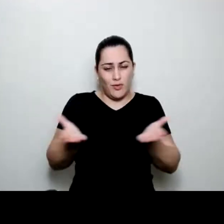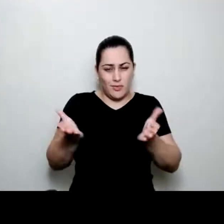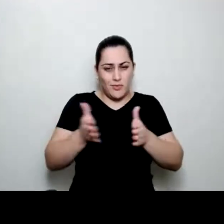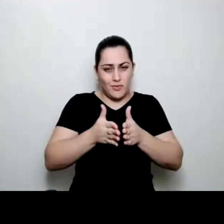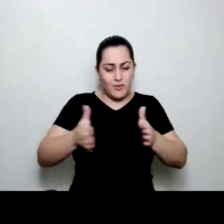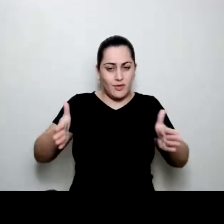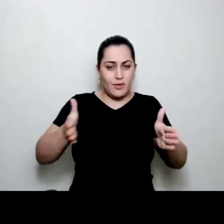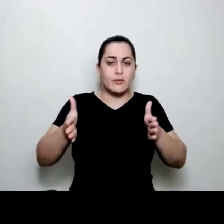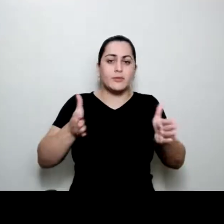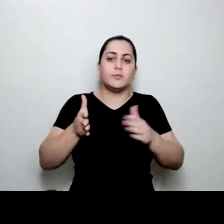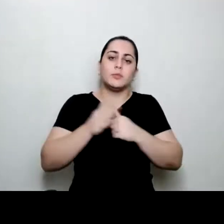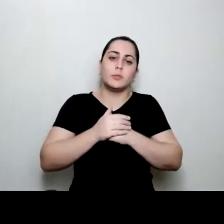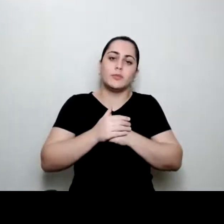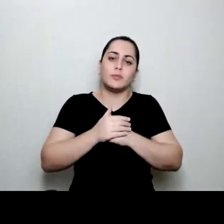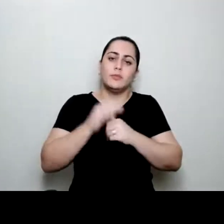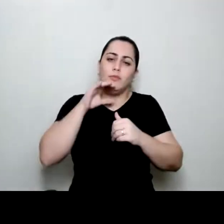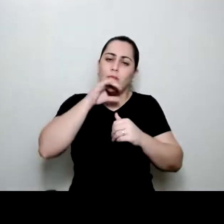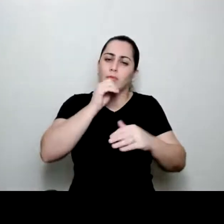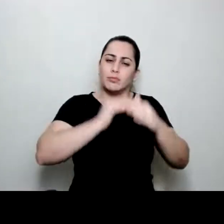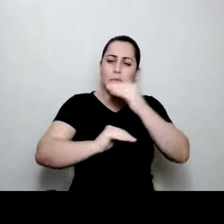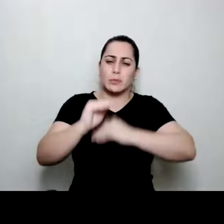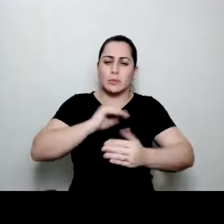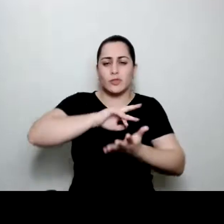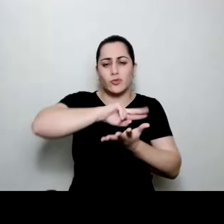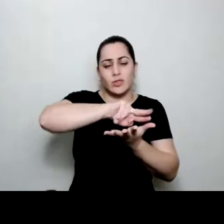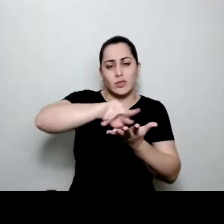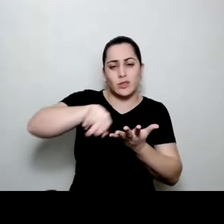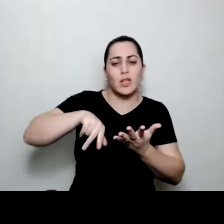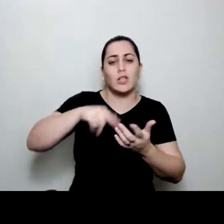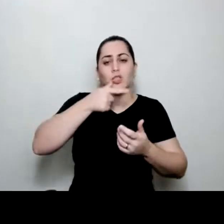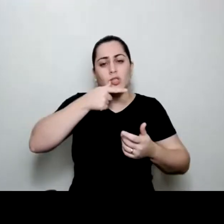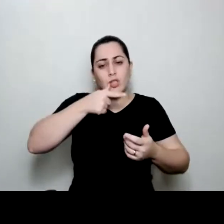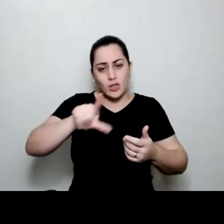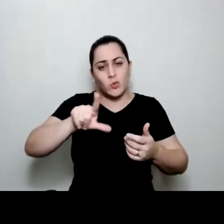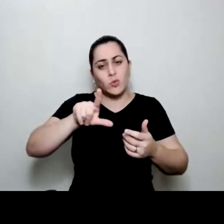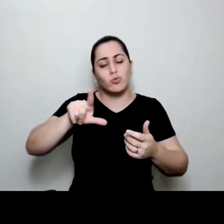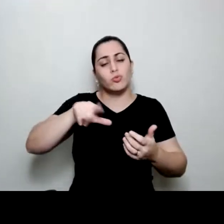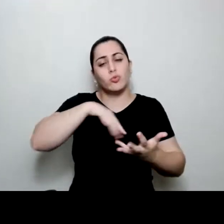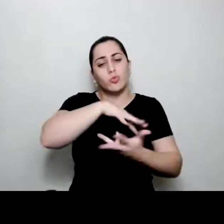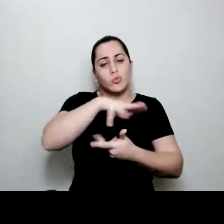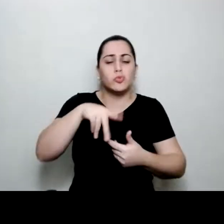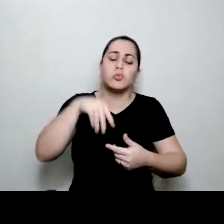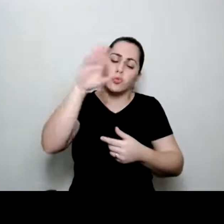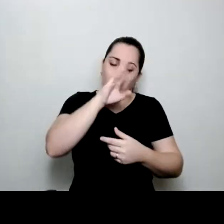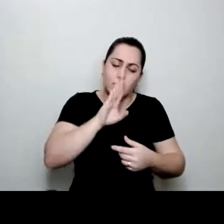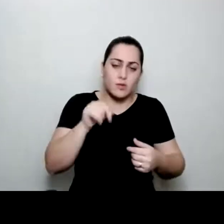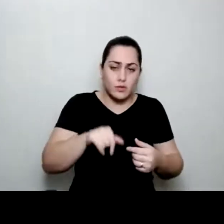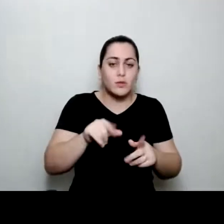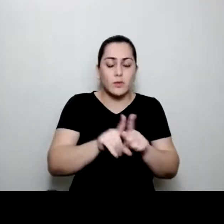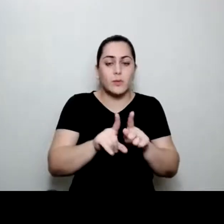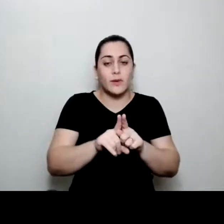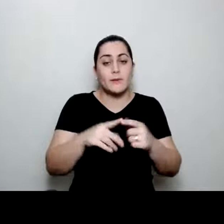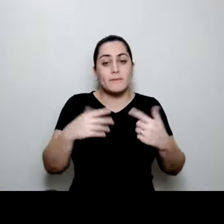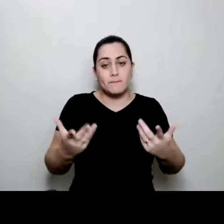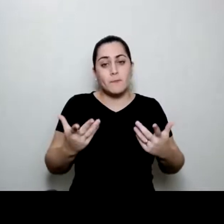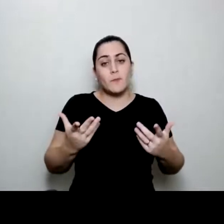de rápido decaimento da diversidade linguística no mundo e no Brasil. Quer dizer,